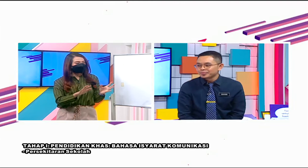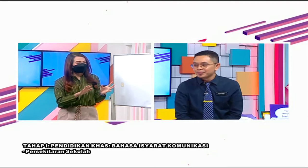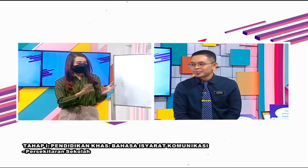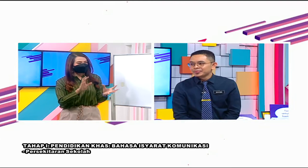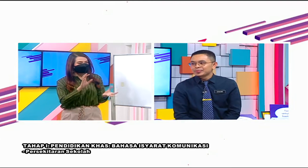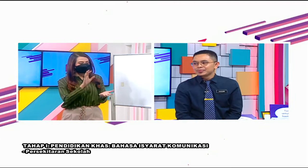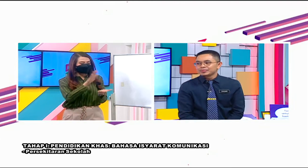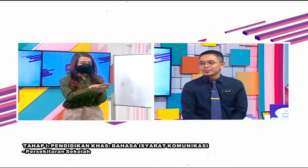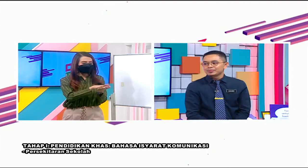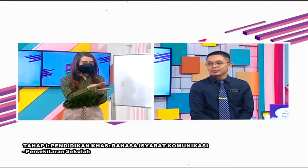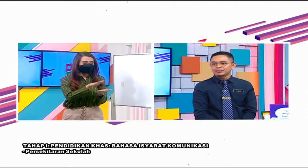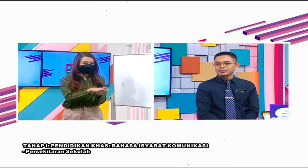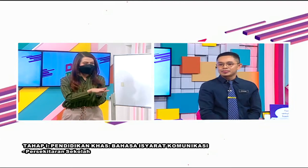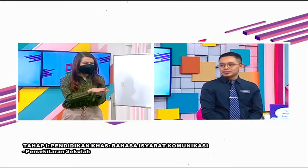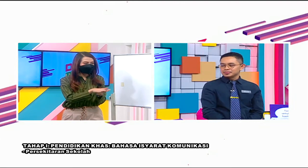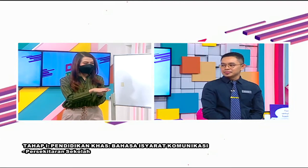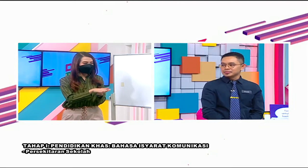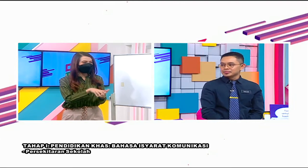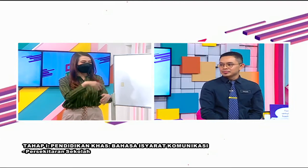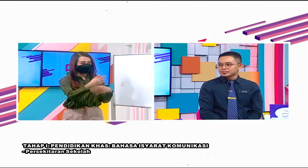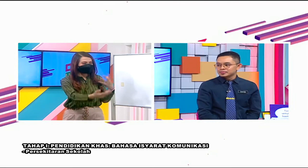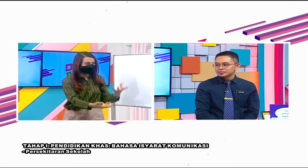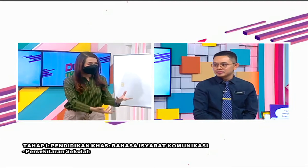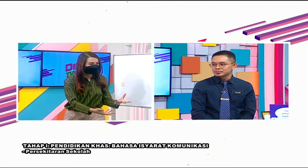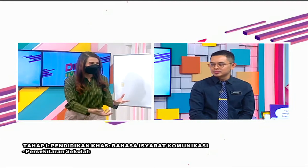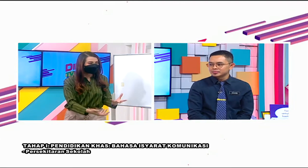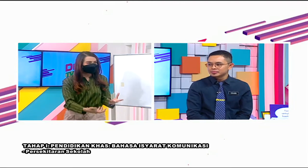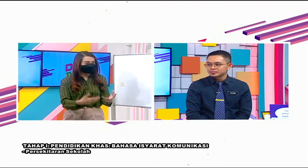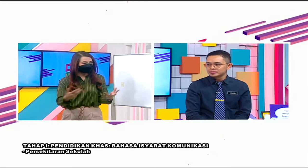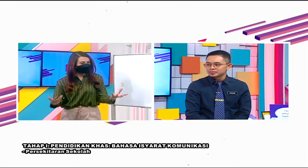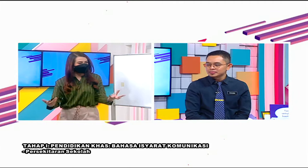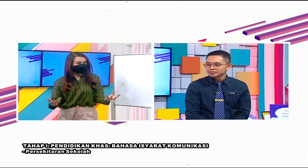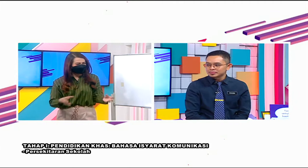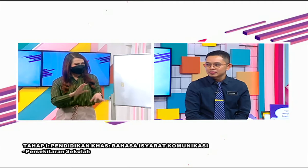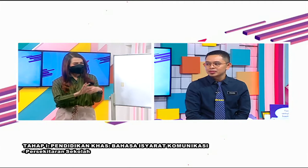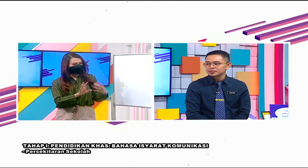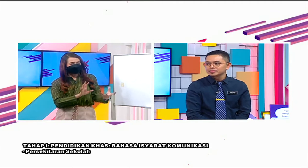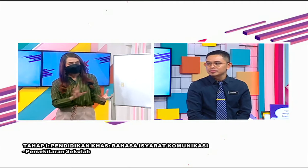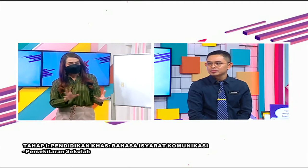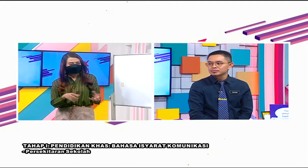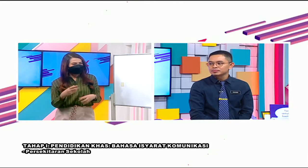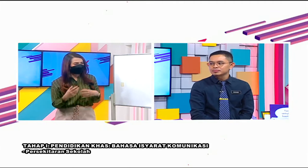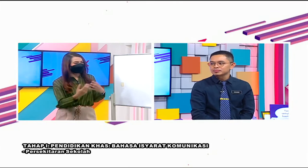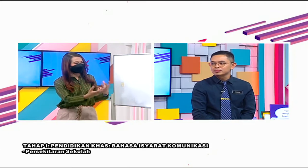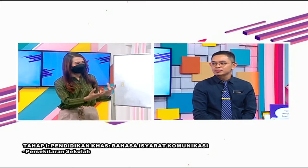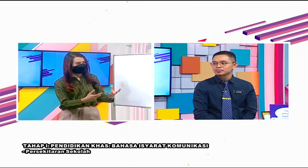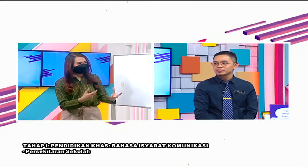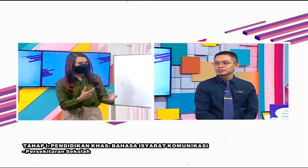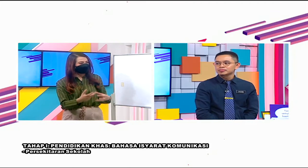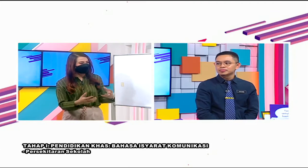ada beberapa bahan untuk pembelajaran cikgu gunakan untuk murid-murid. Ada tak beberapa murid yang mungkin menolak atau tidak berapa